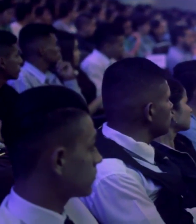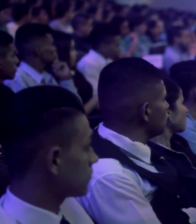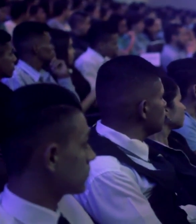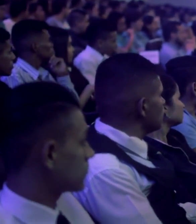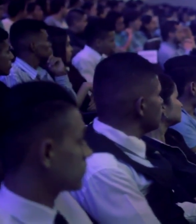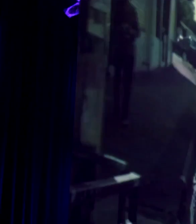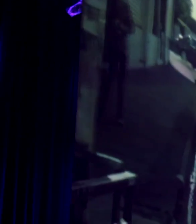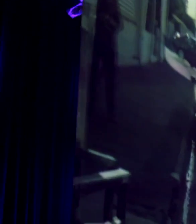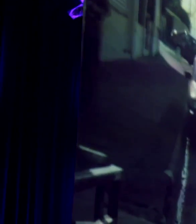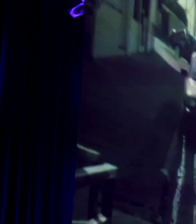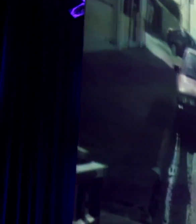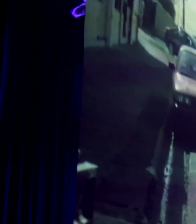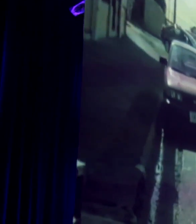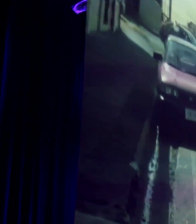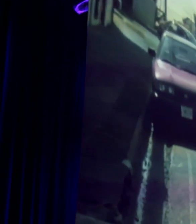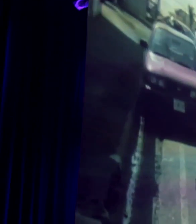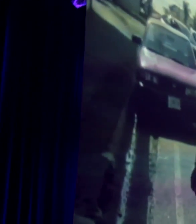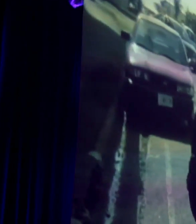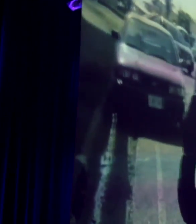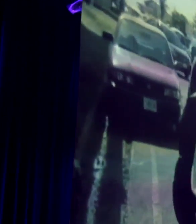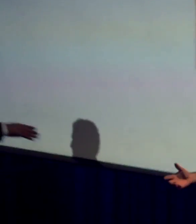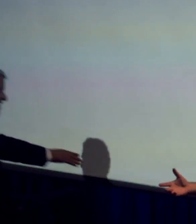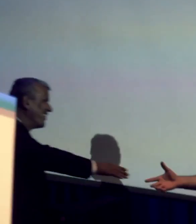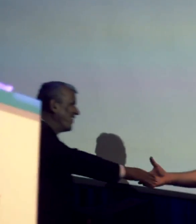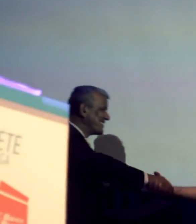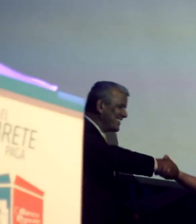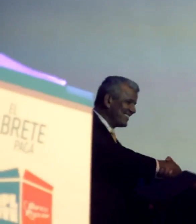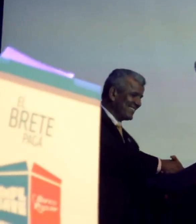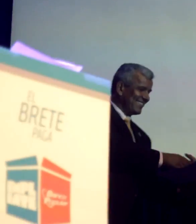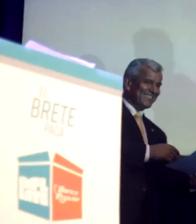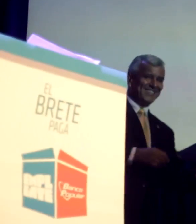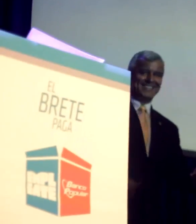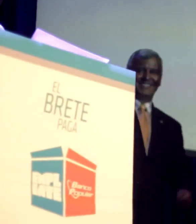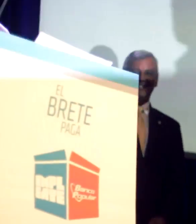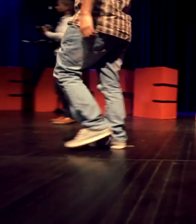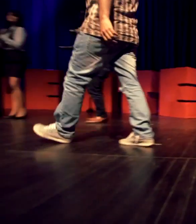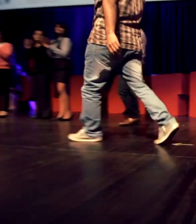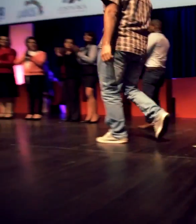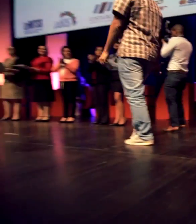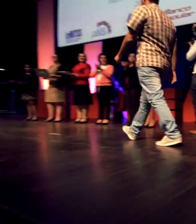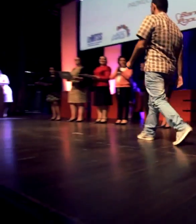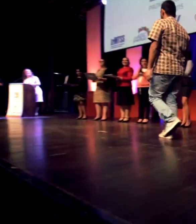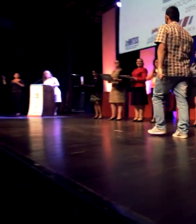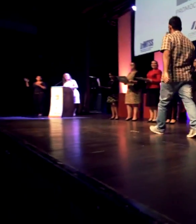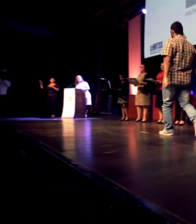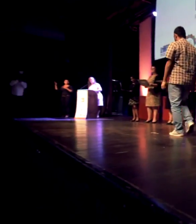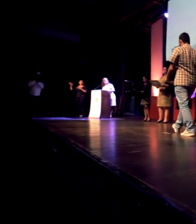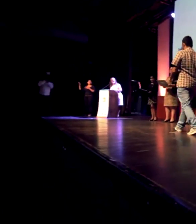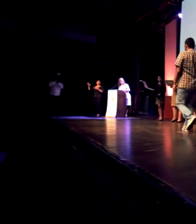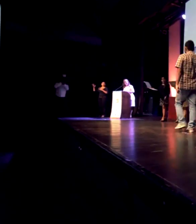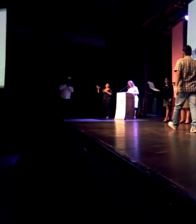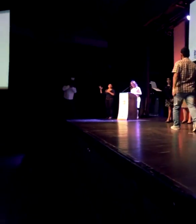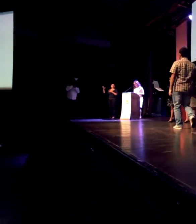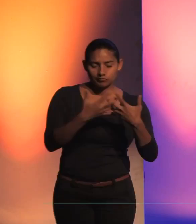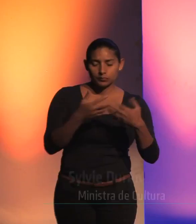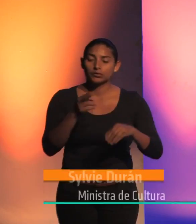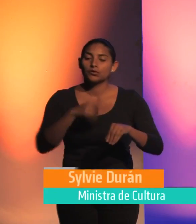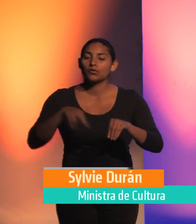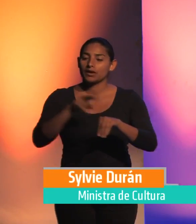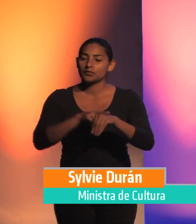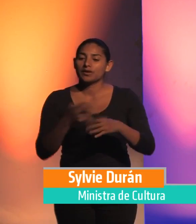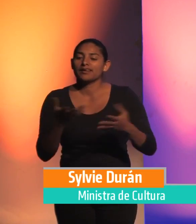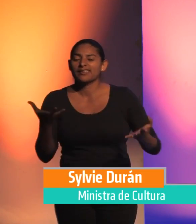estar exactamente donde quieren estar, pero también pueden estar un paso más cerca de donde se han visto siempre. Lo natural es que en esa